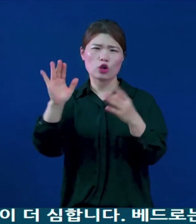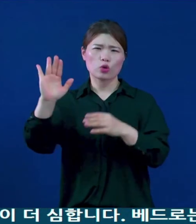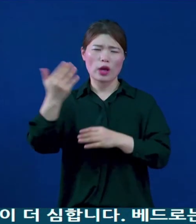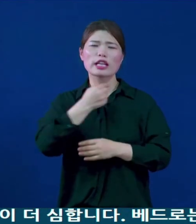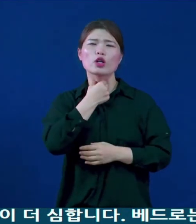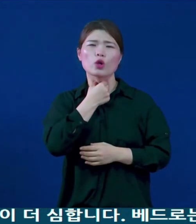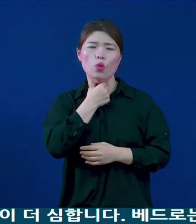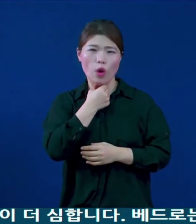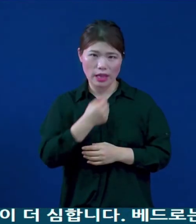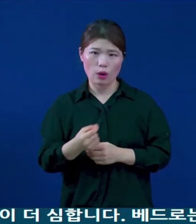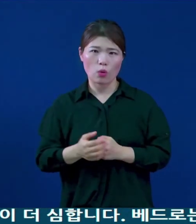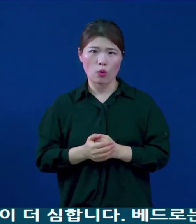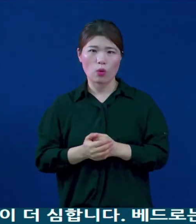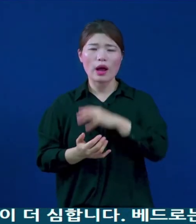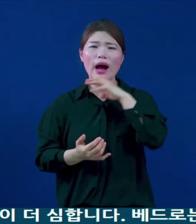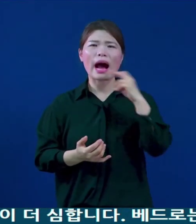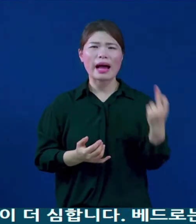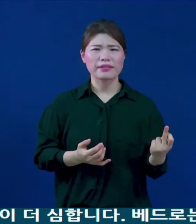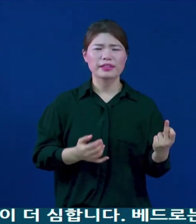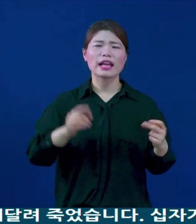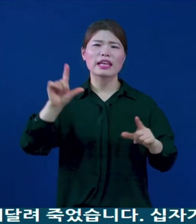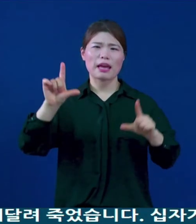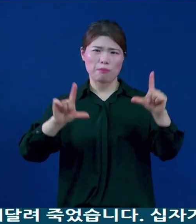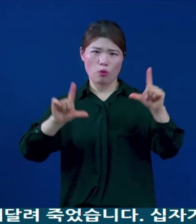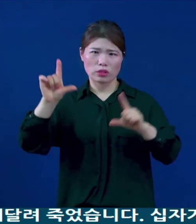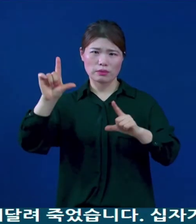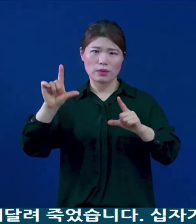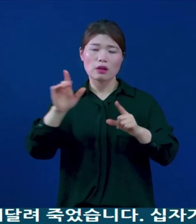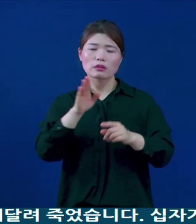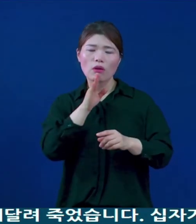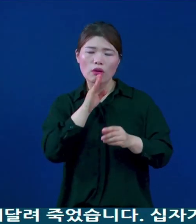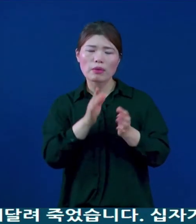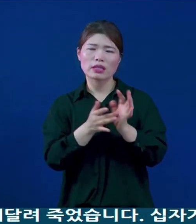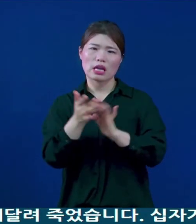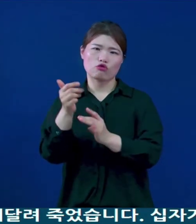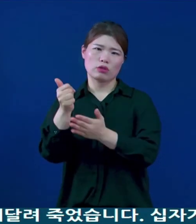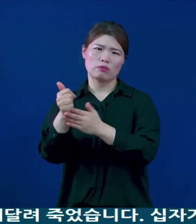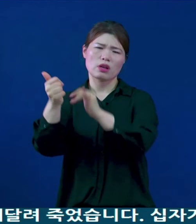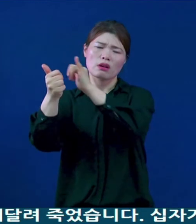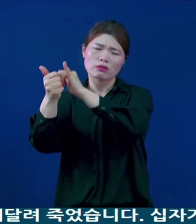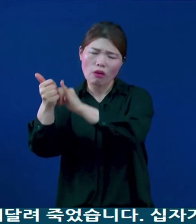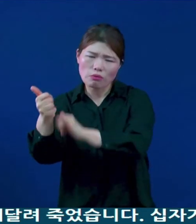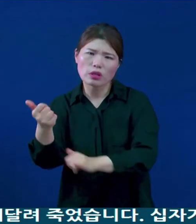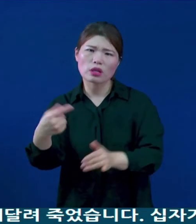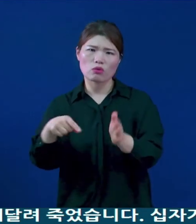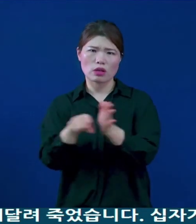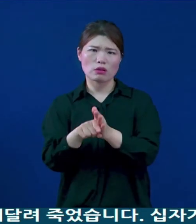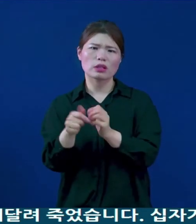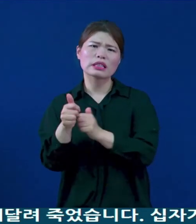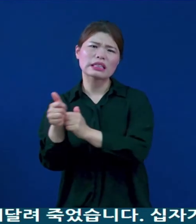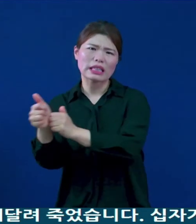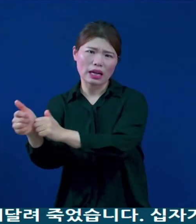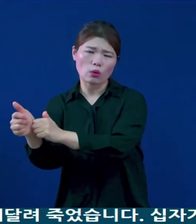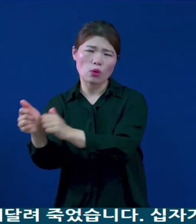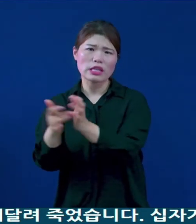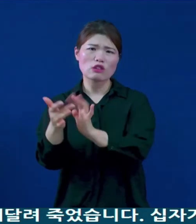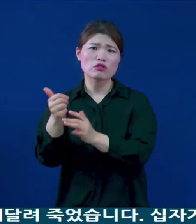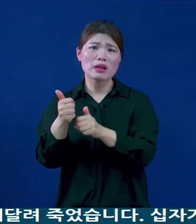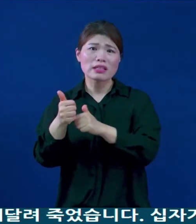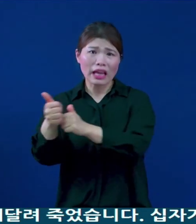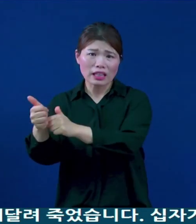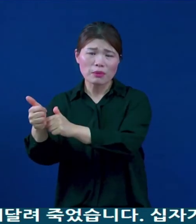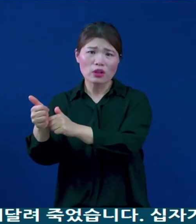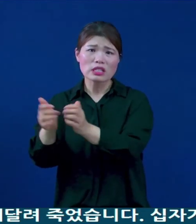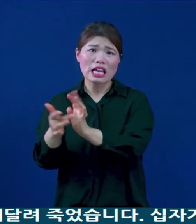소망하면서, 안드레의 모습, 정말 예수님을 섬기려면 예수님을 따르고, 예수님을 따르는 자는 예수님이 계신